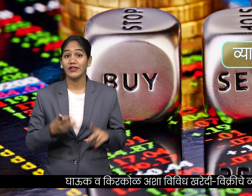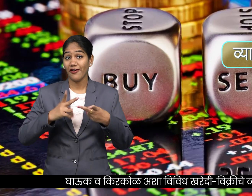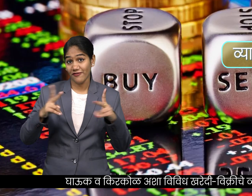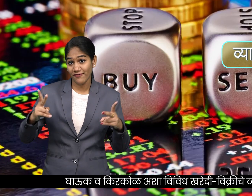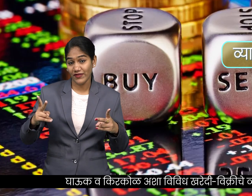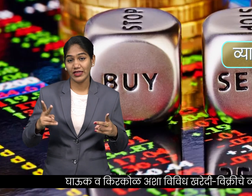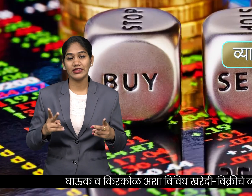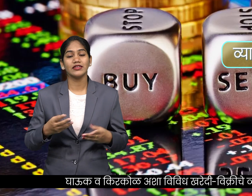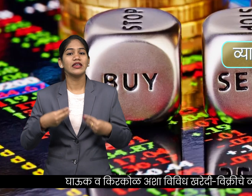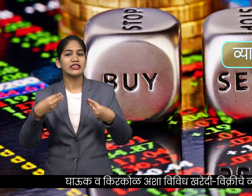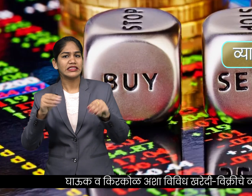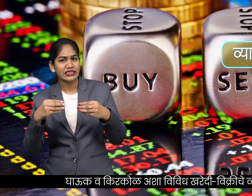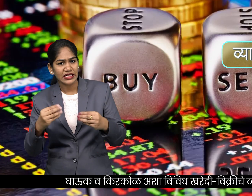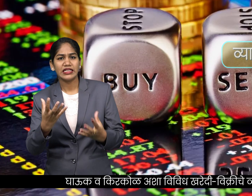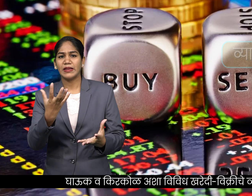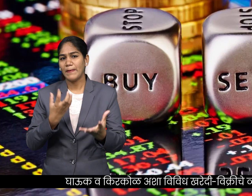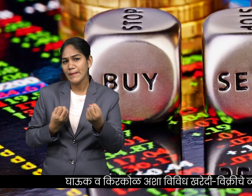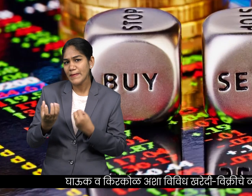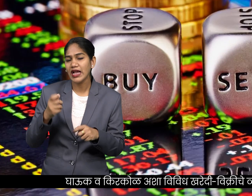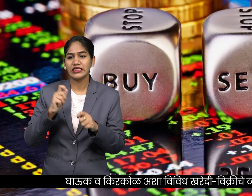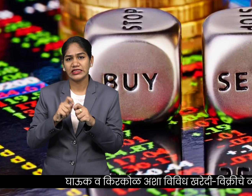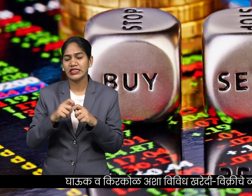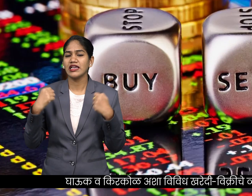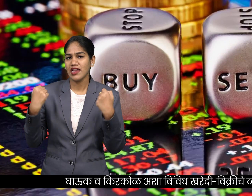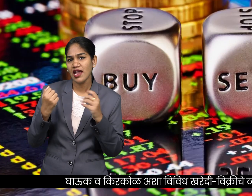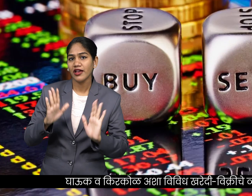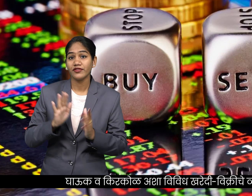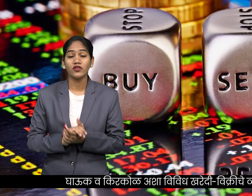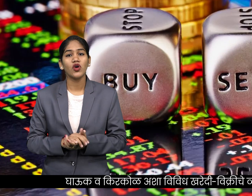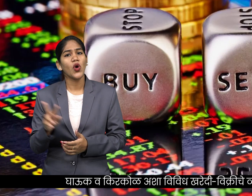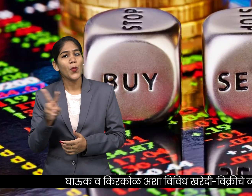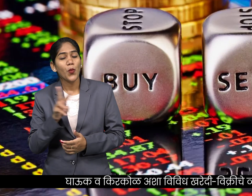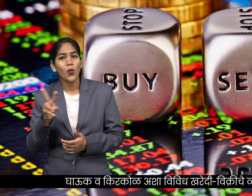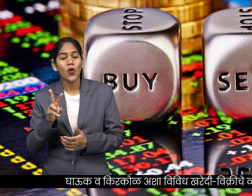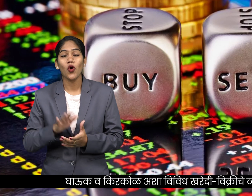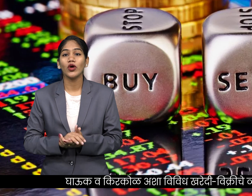घाऊक व किरकोळ अशा विविध खरेदीची विक्रीचे व्यवहार.